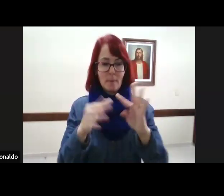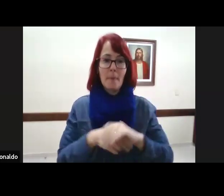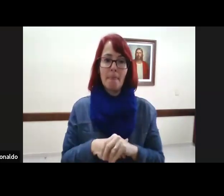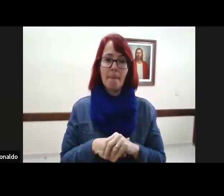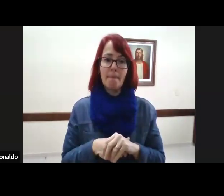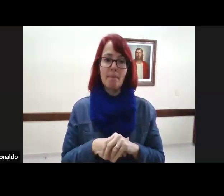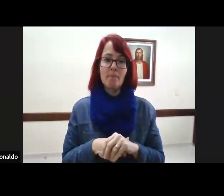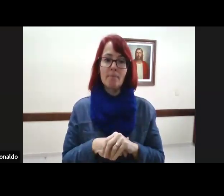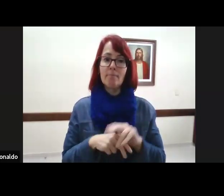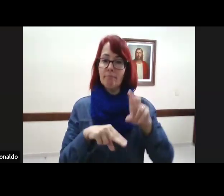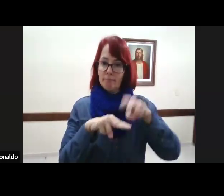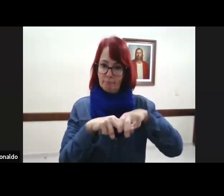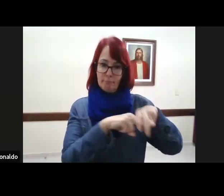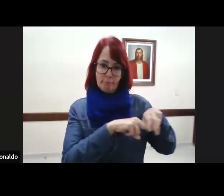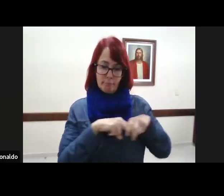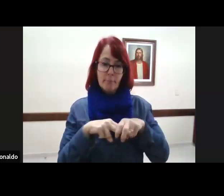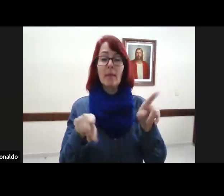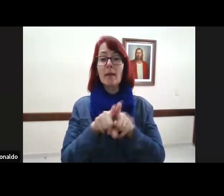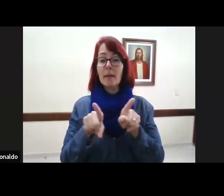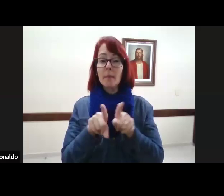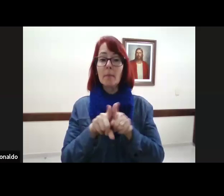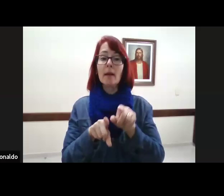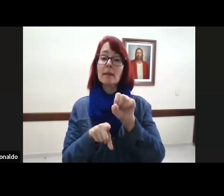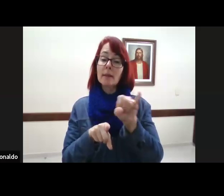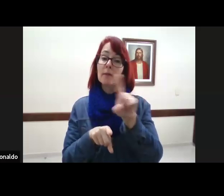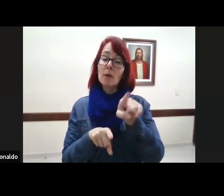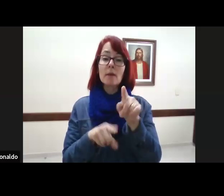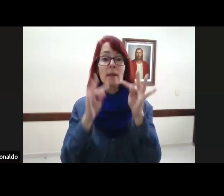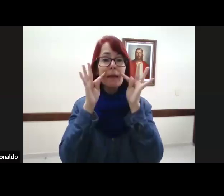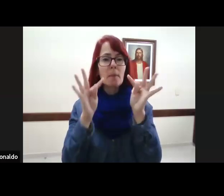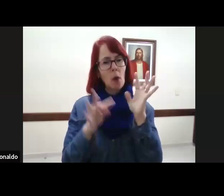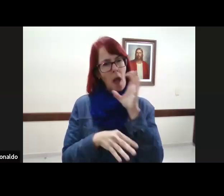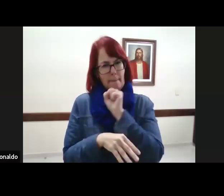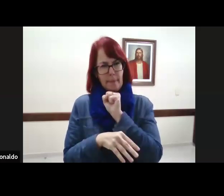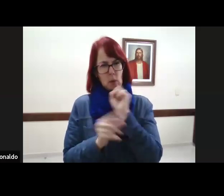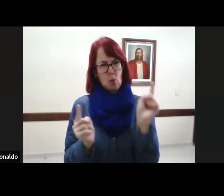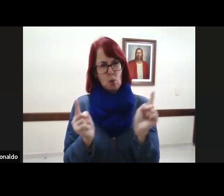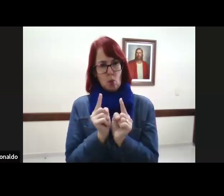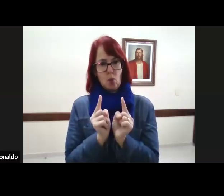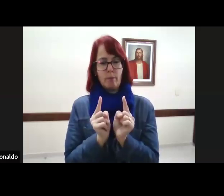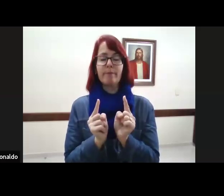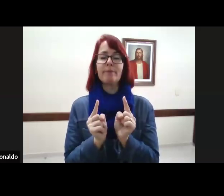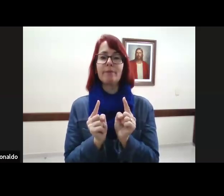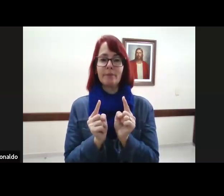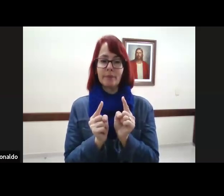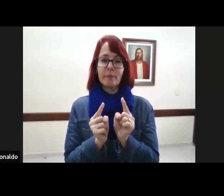vamos ter um lugar aqui à frente e pedimos a todos que possam ser breves em seu testemunho, que possam